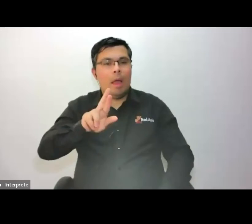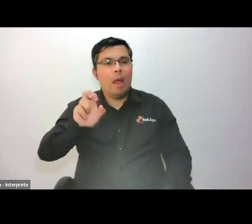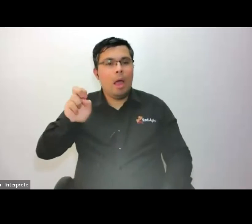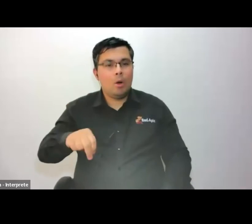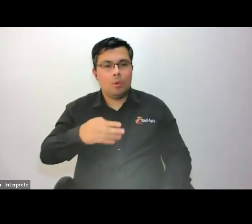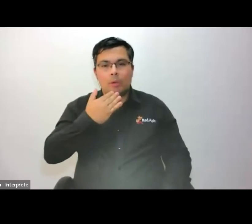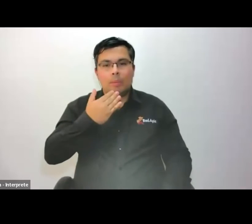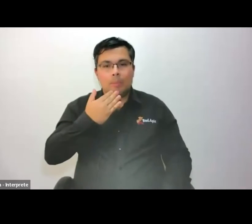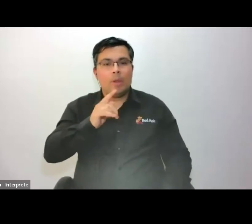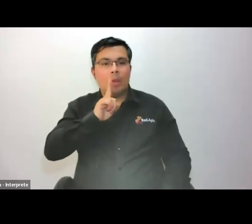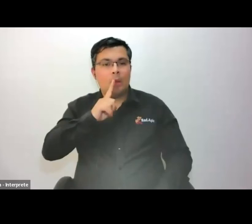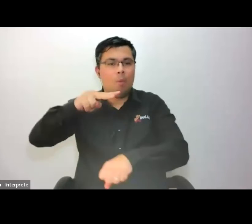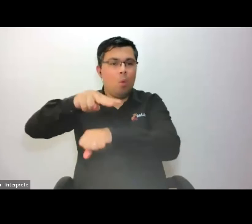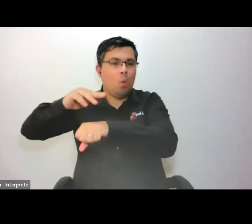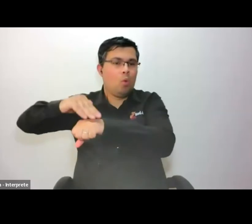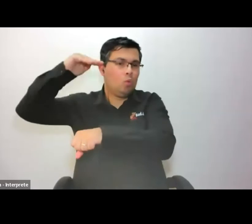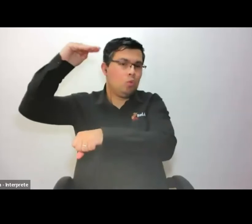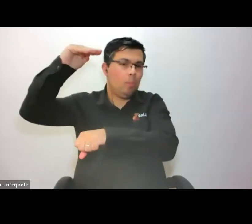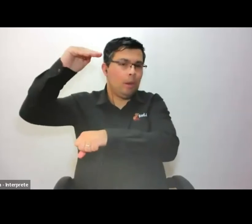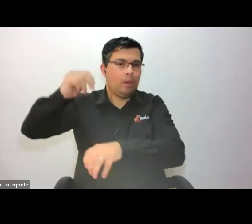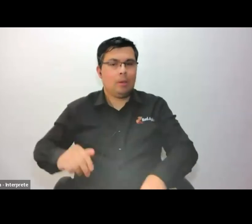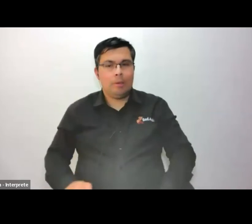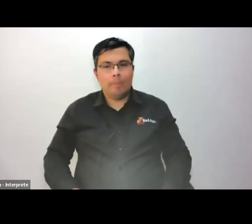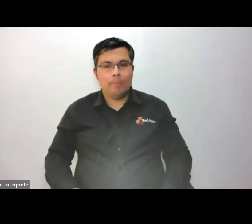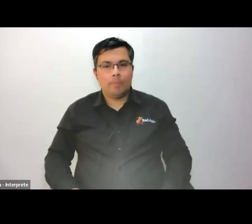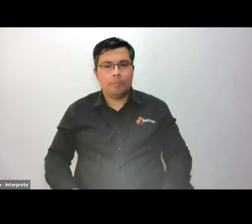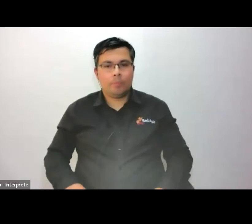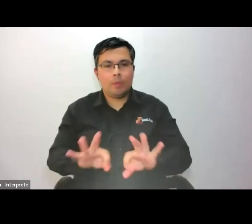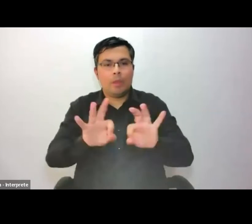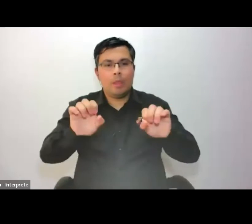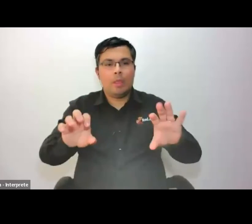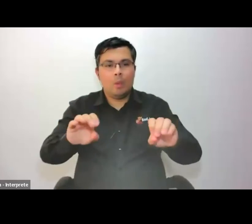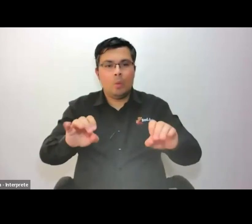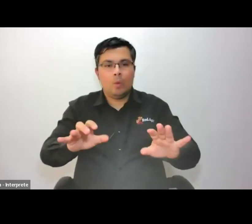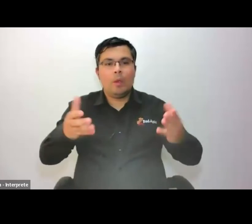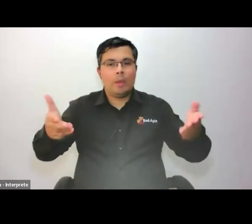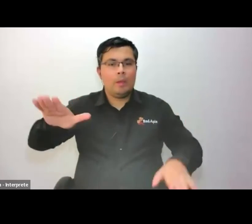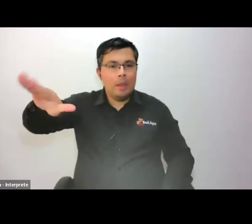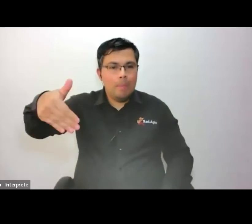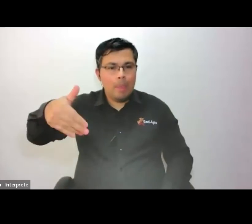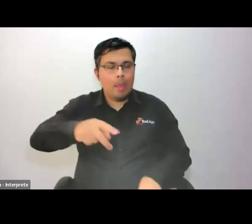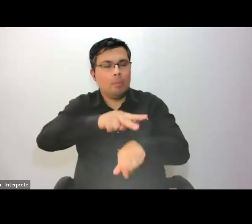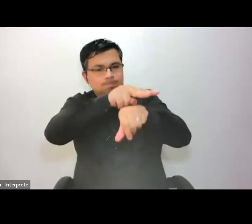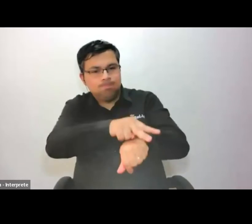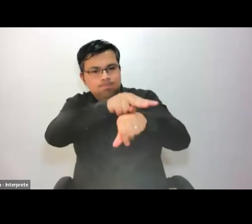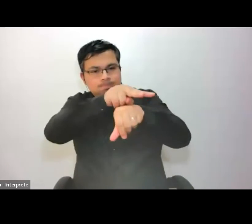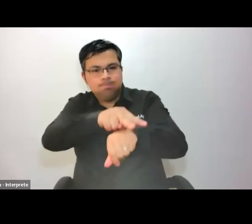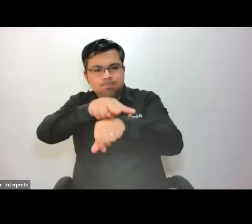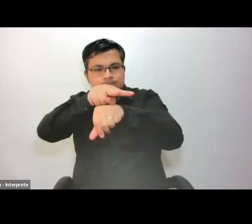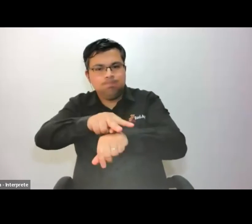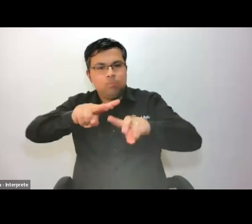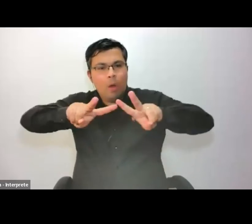con una superintendencia de educación, la cual también está llamada a fiscalizar y también bajo la cual se pueden